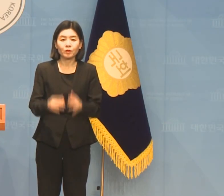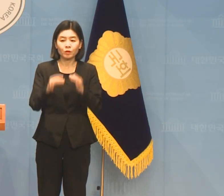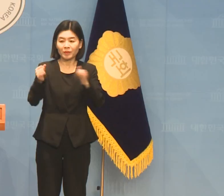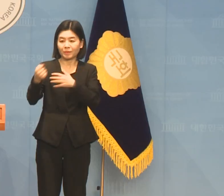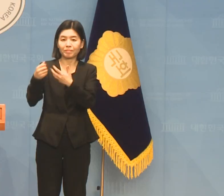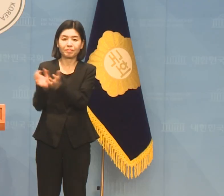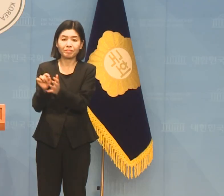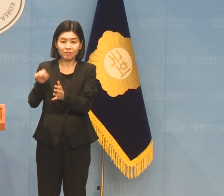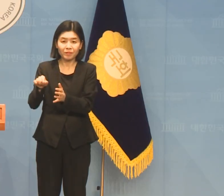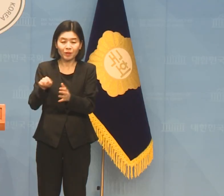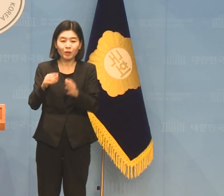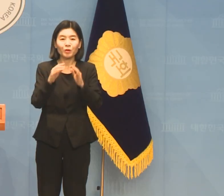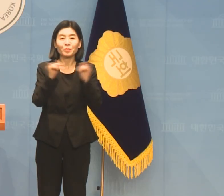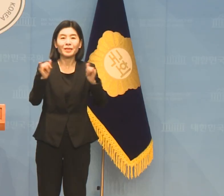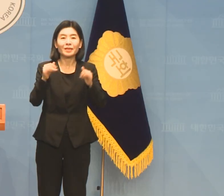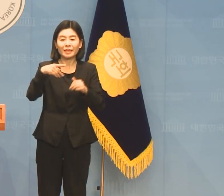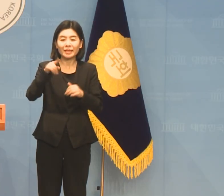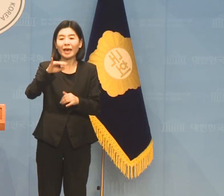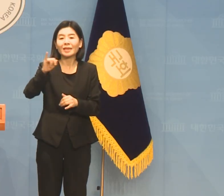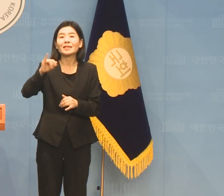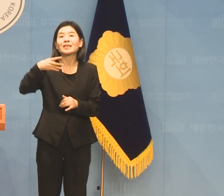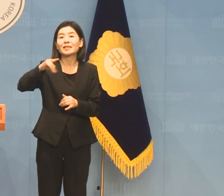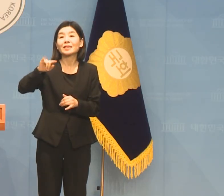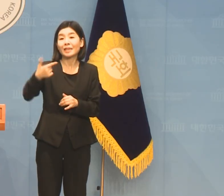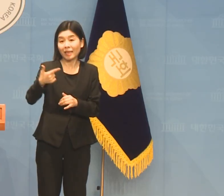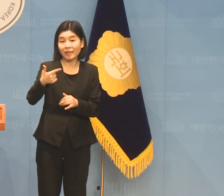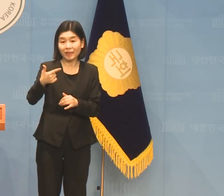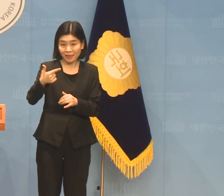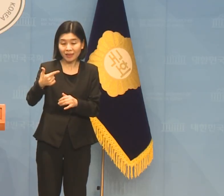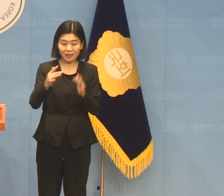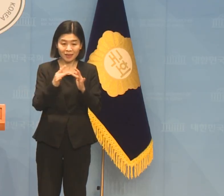국민의힘이 국민 사이렌 출범에 대한 입장을